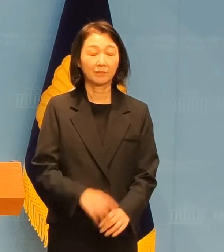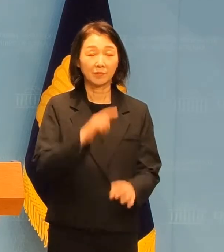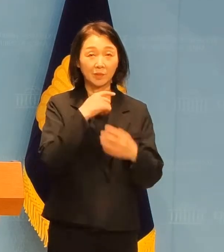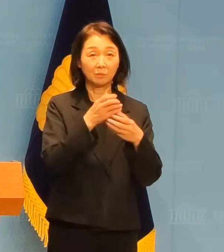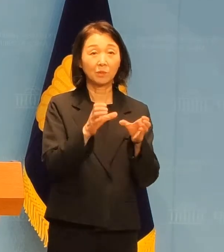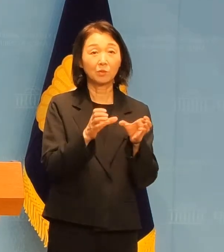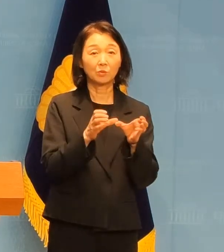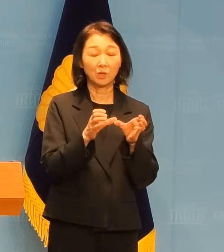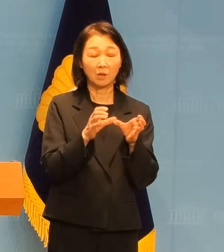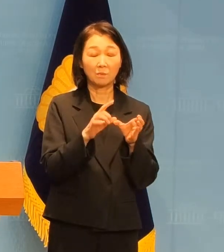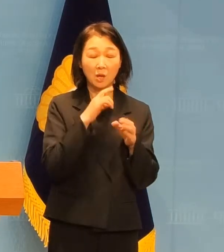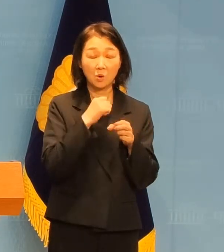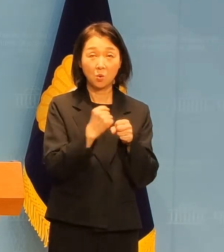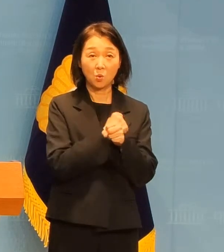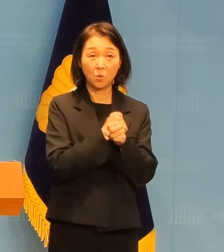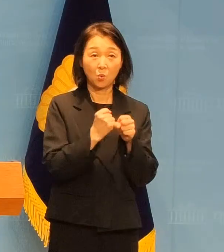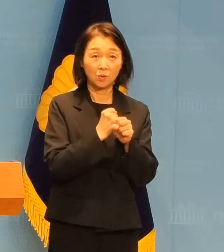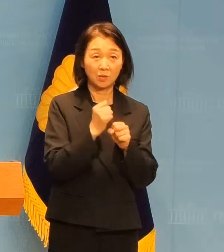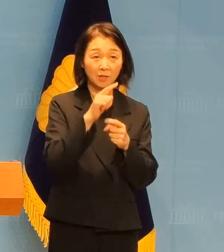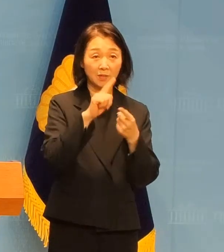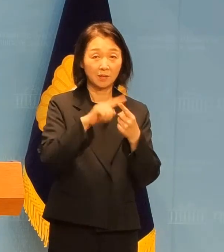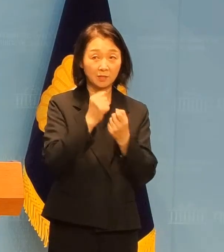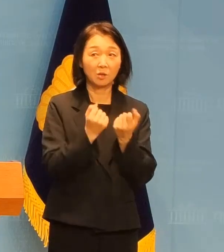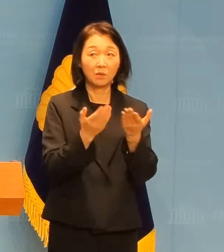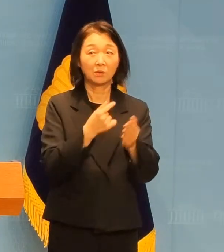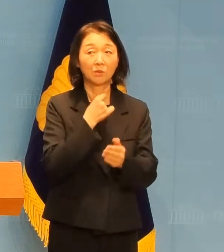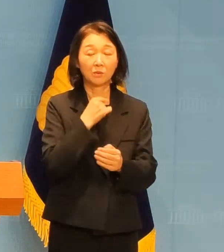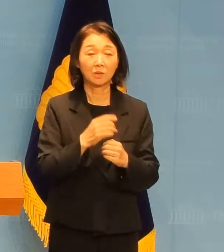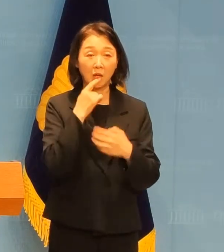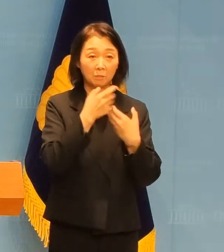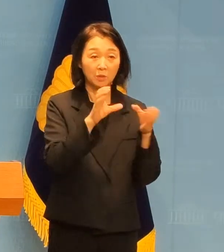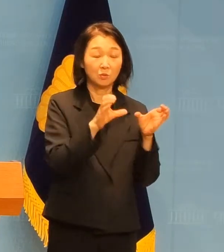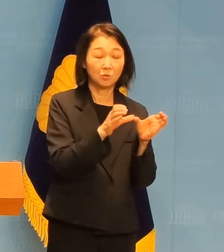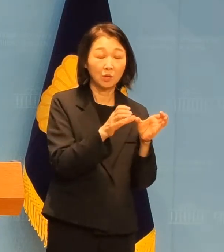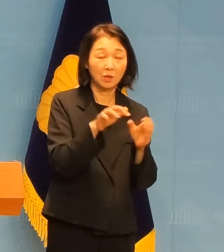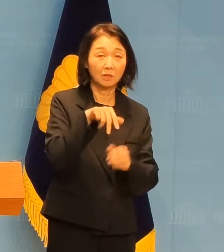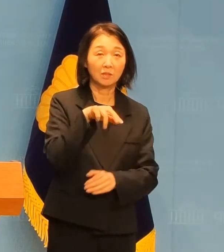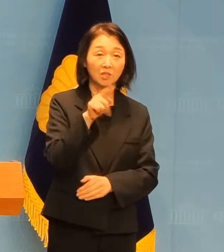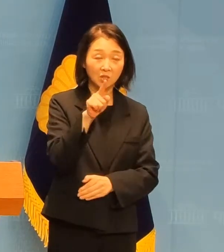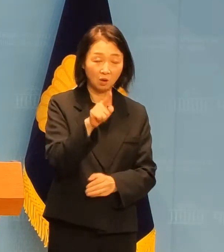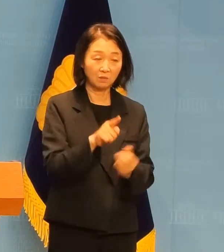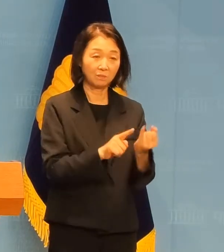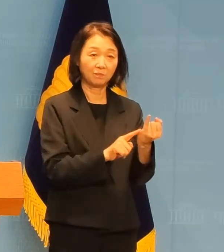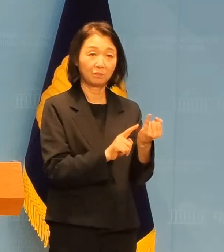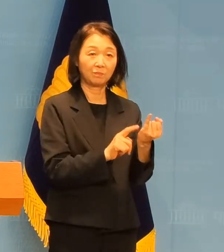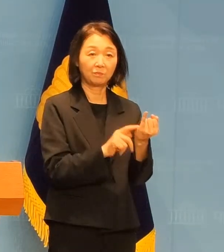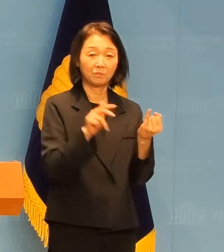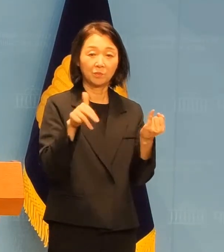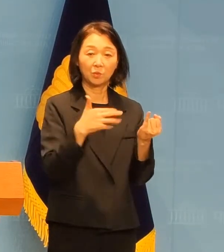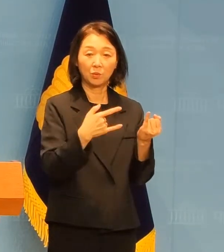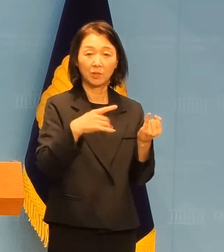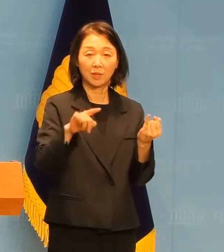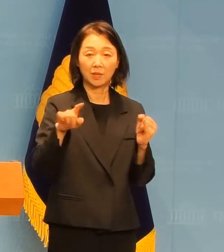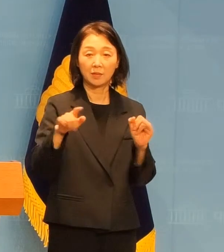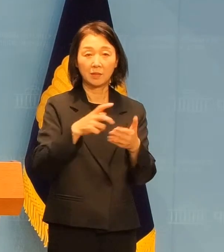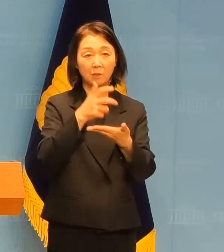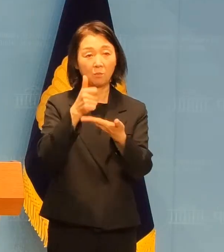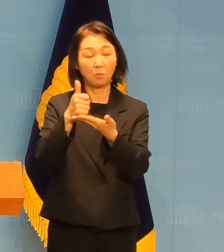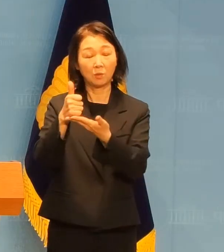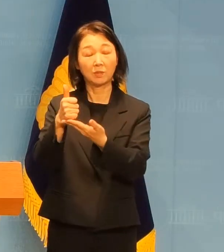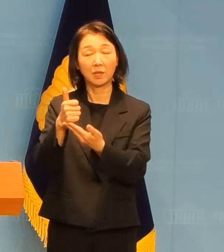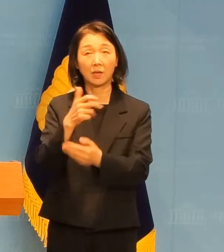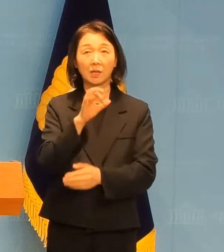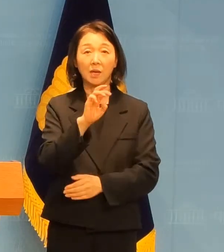더불어민주당의 공작 정치에 대해서 말씀드리겠습니다. 더불어민주당 서영교 의원이 조희대 대법원장과 한덕수